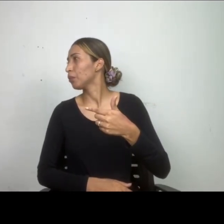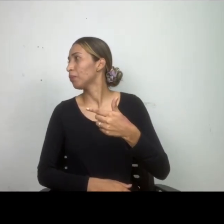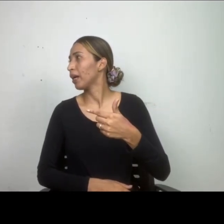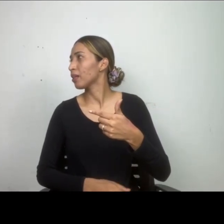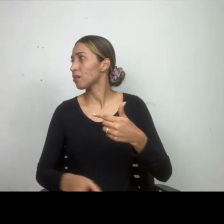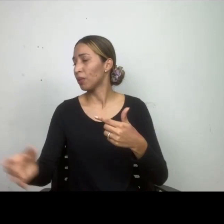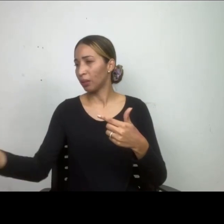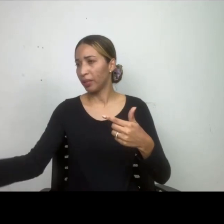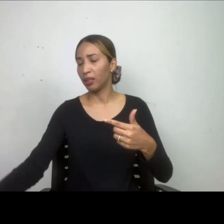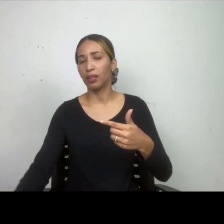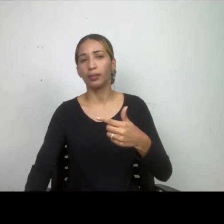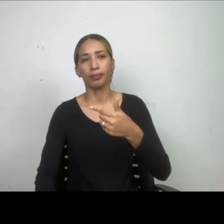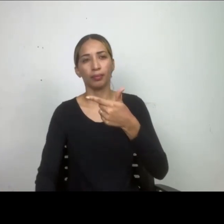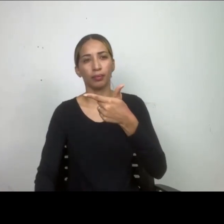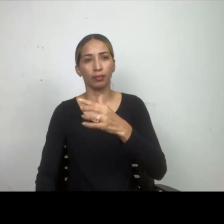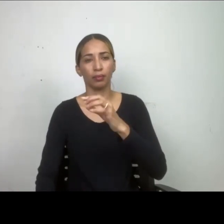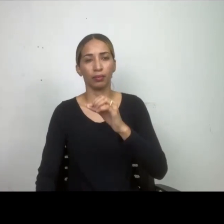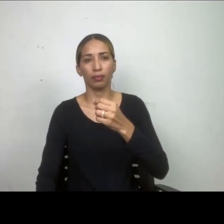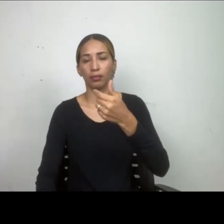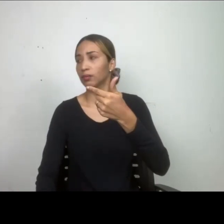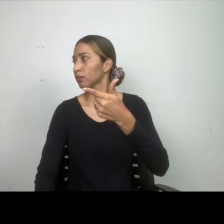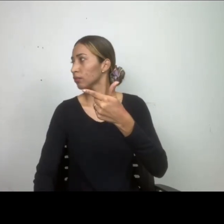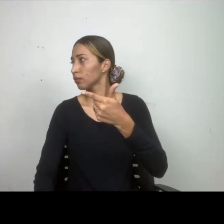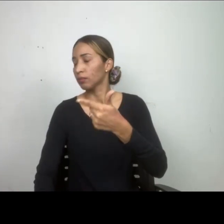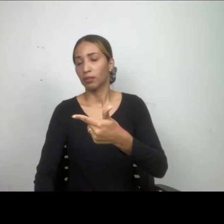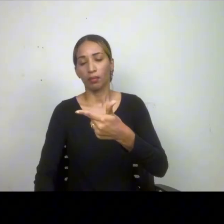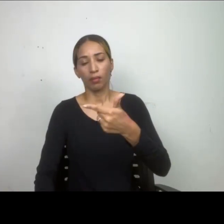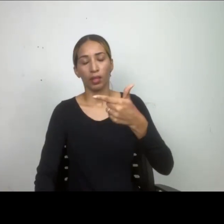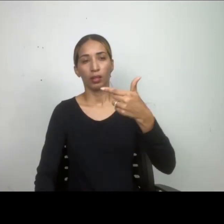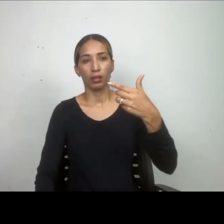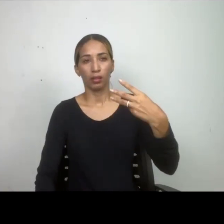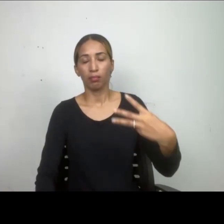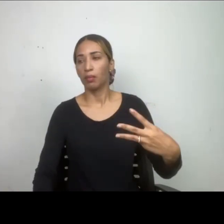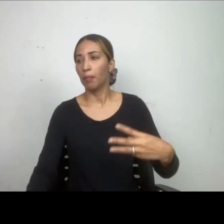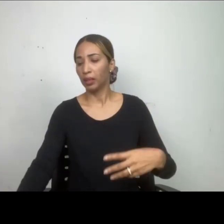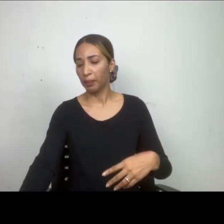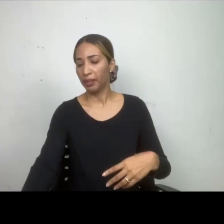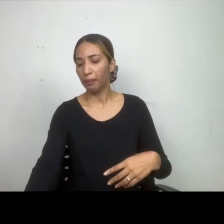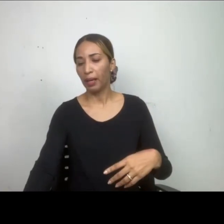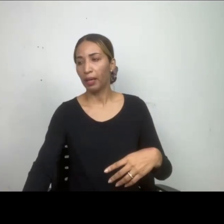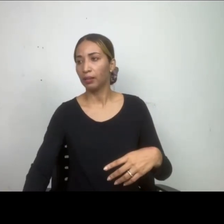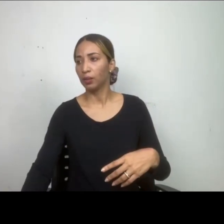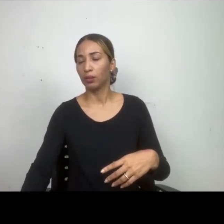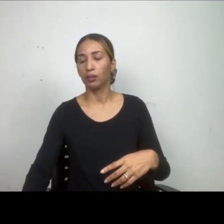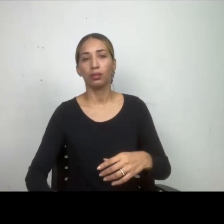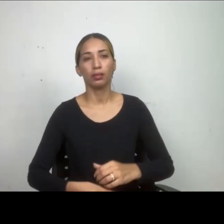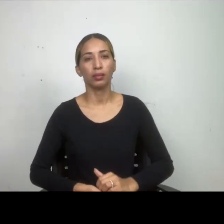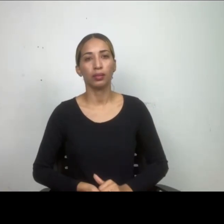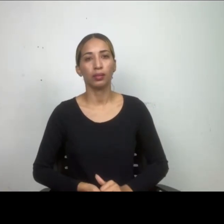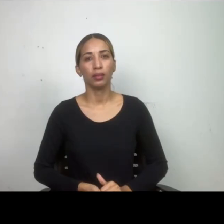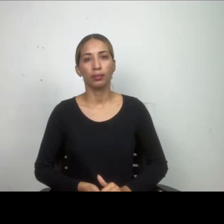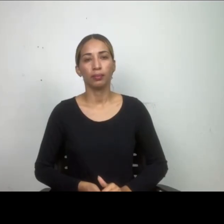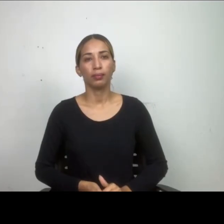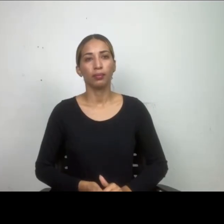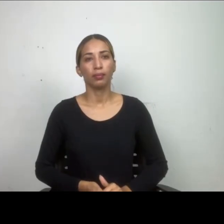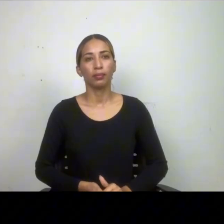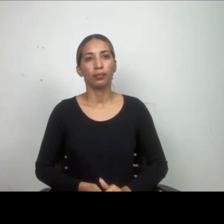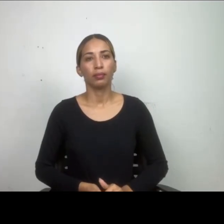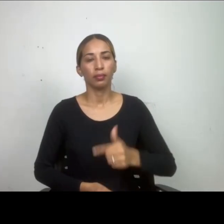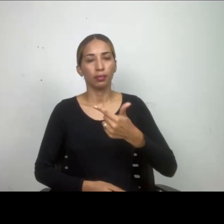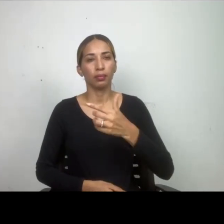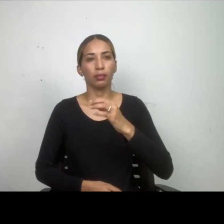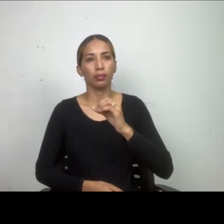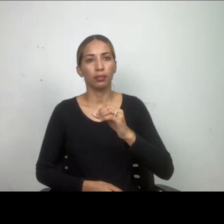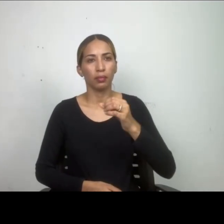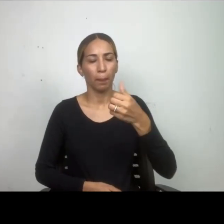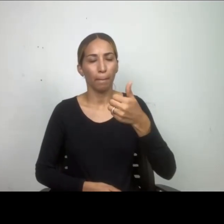de 2023 até o final do ano passado, e daquelas 57, 19